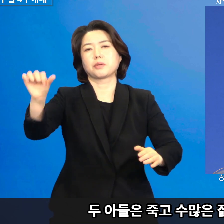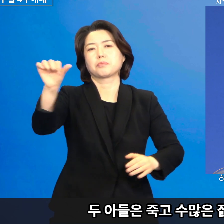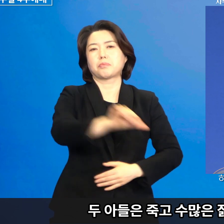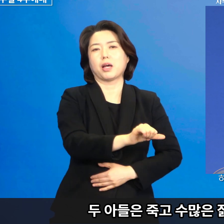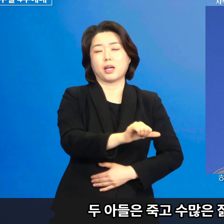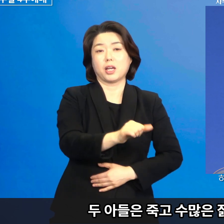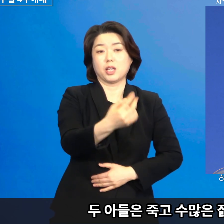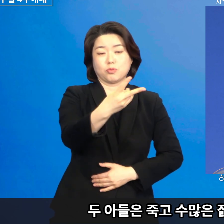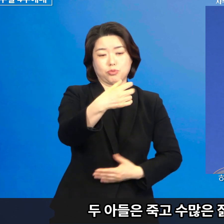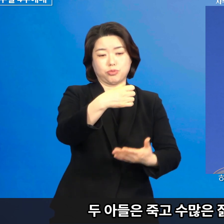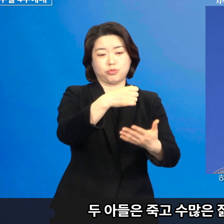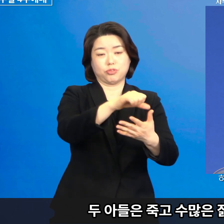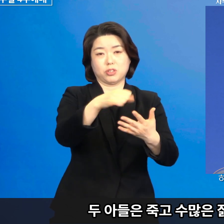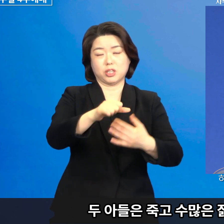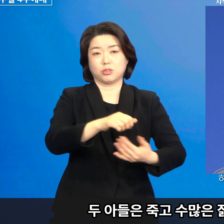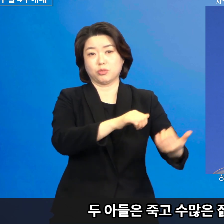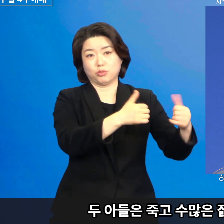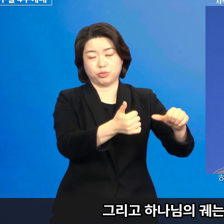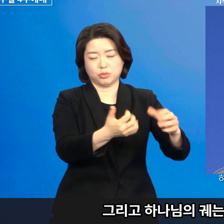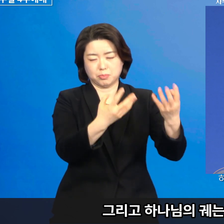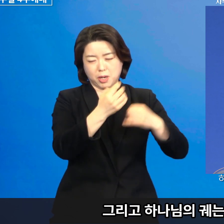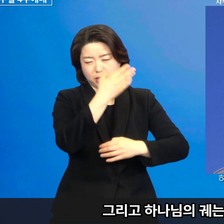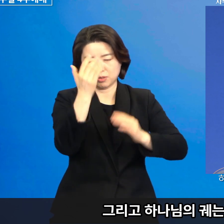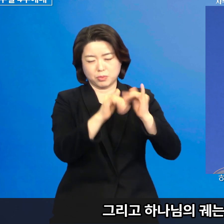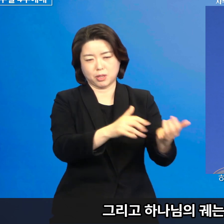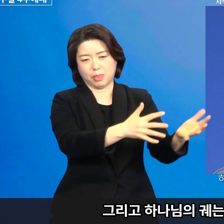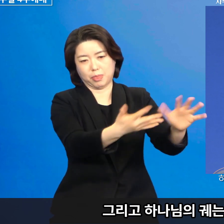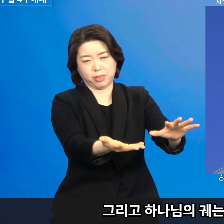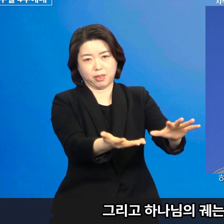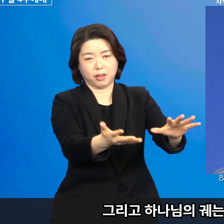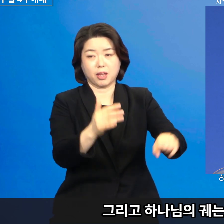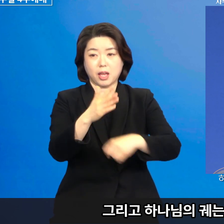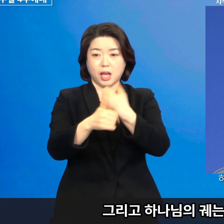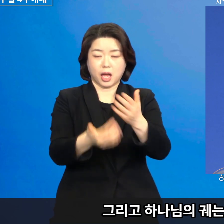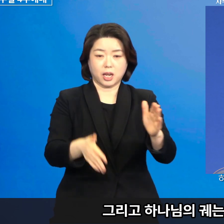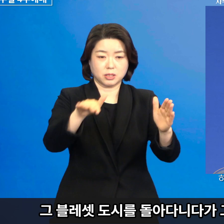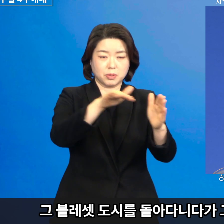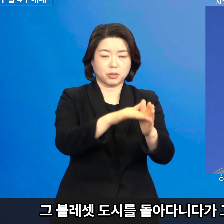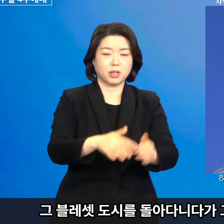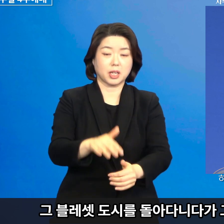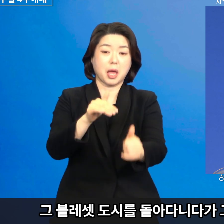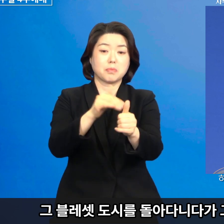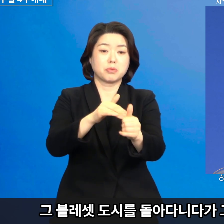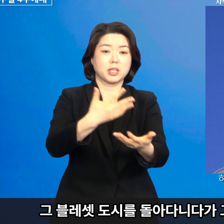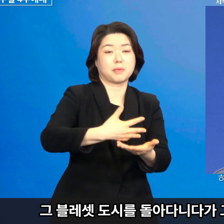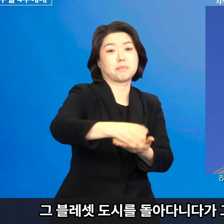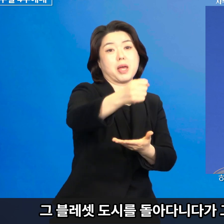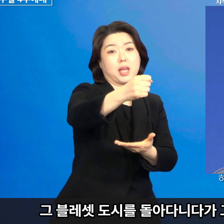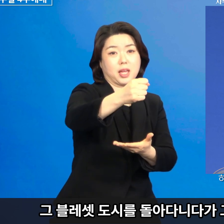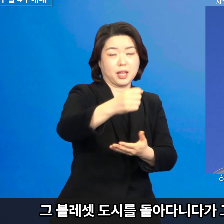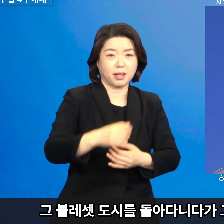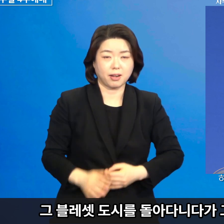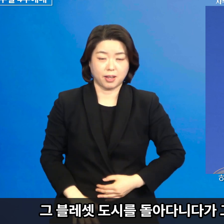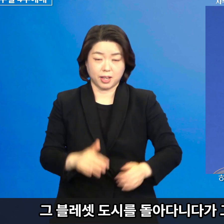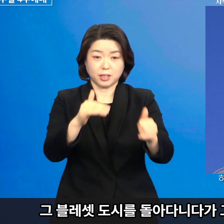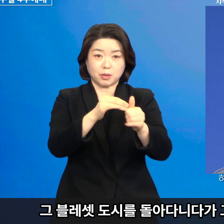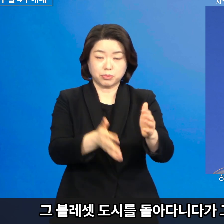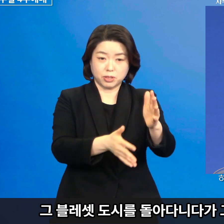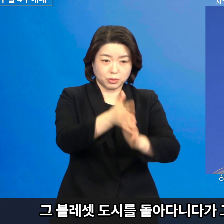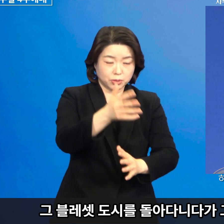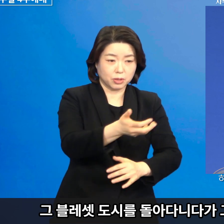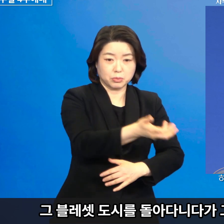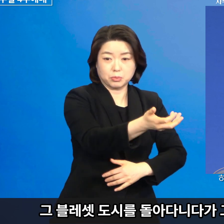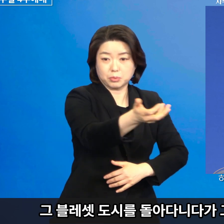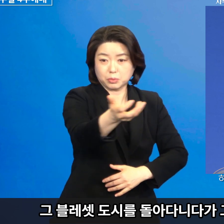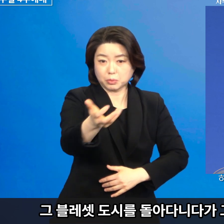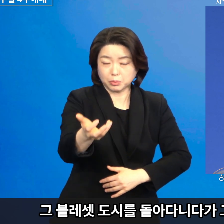두 아들은 죽고 수많은 젊은들이 죽었습니다. 그리고 하나님의 궤는 블레셋에 빼앗겼죠. 그 블레셋이 블레셋 도시를